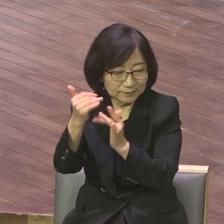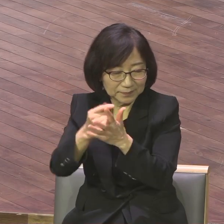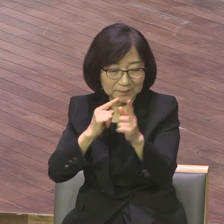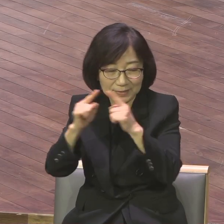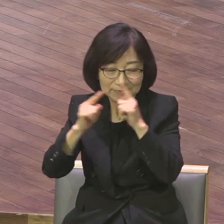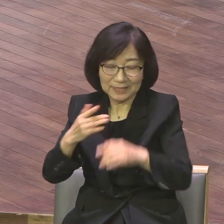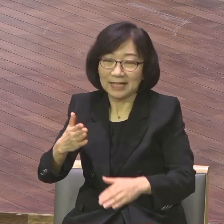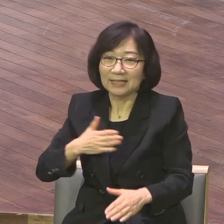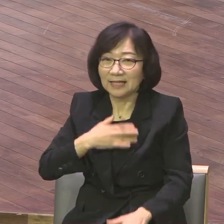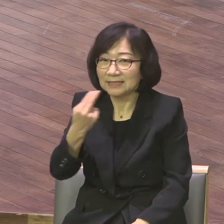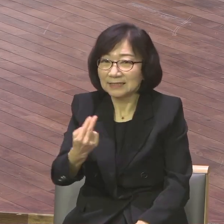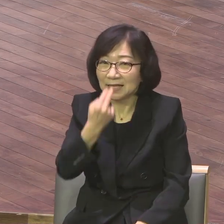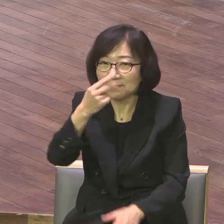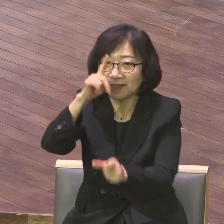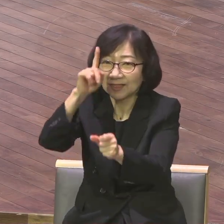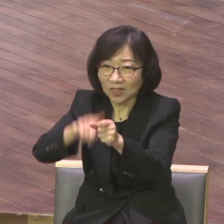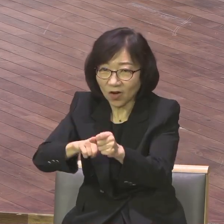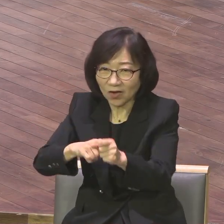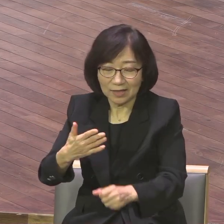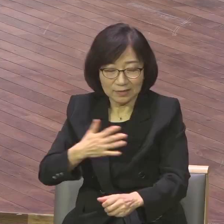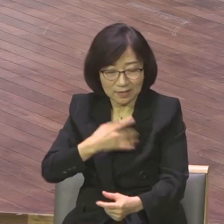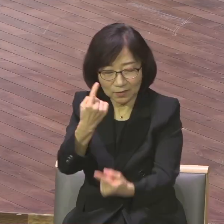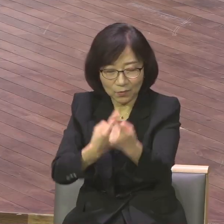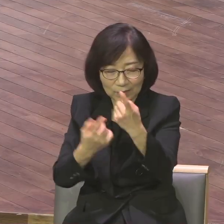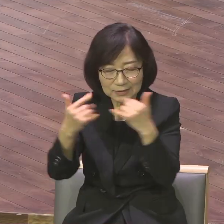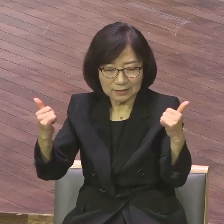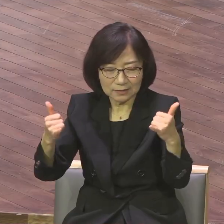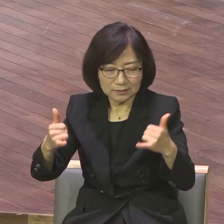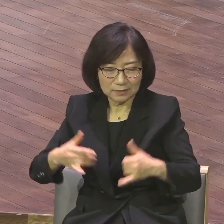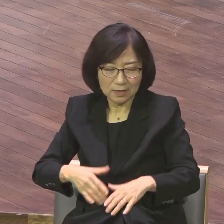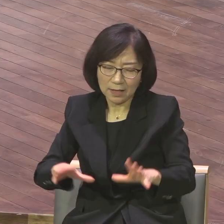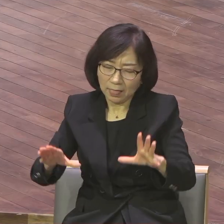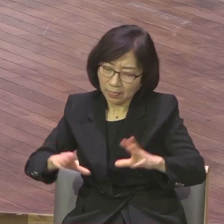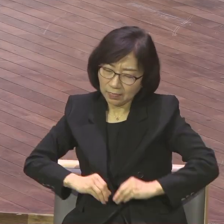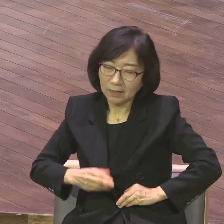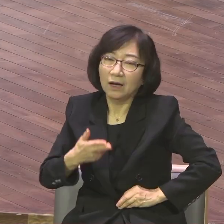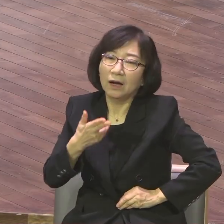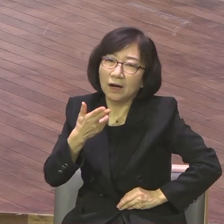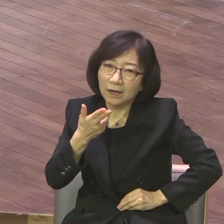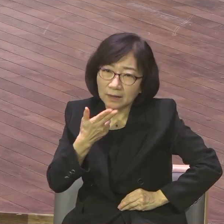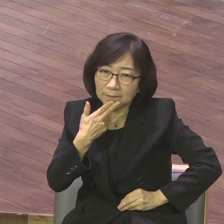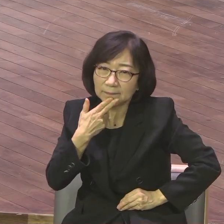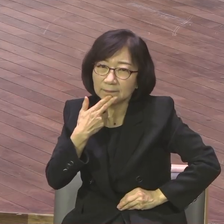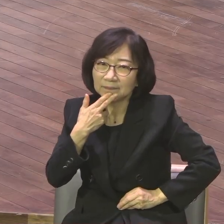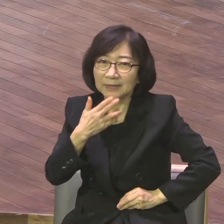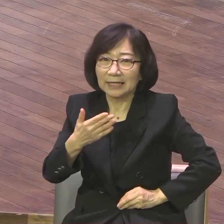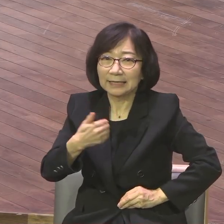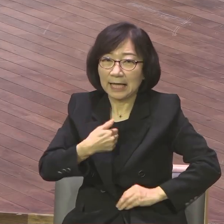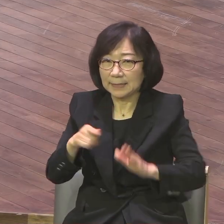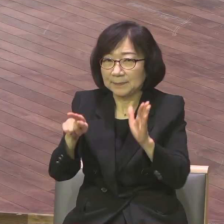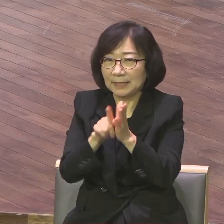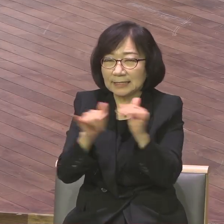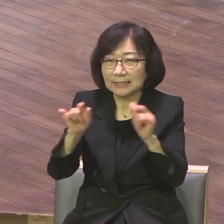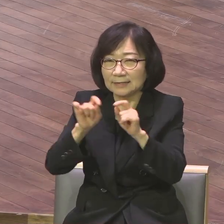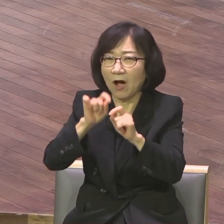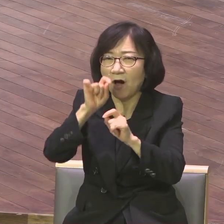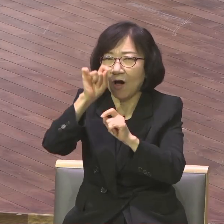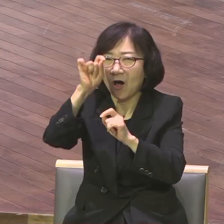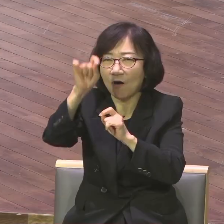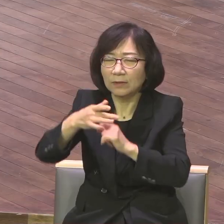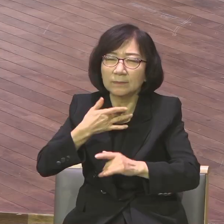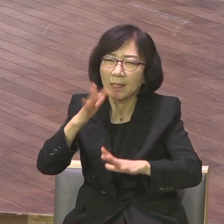이르시되 나는 생명의 떡이니 내게 오는 자는 결코 줄이지 아니할 터요 나를 믿는 자는